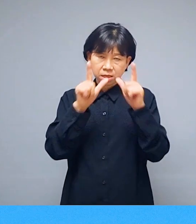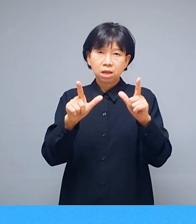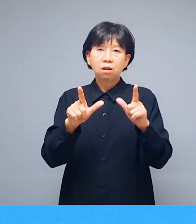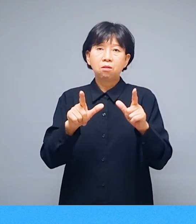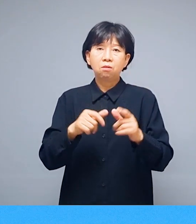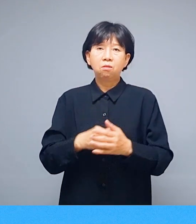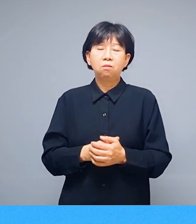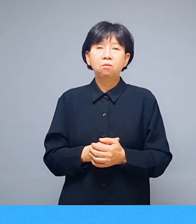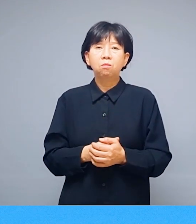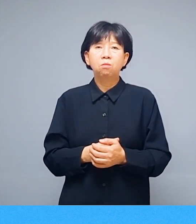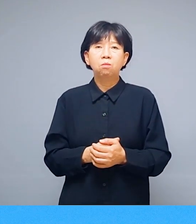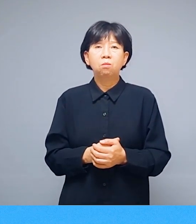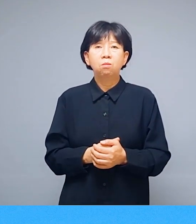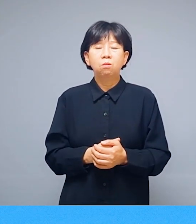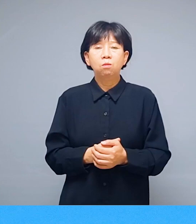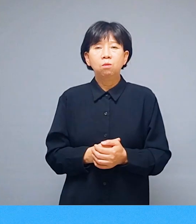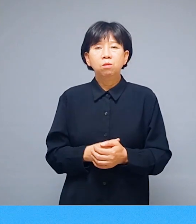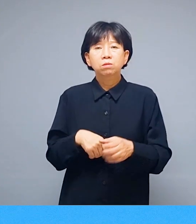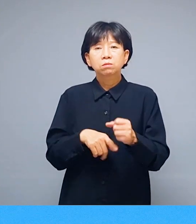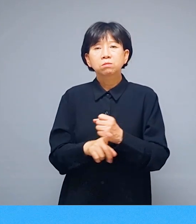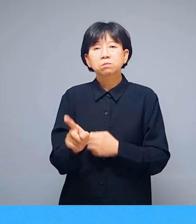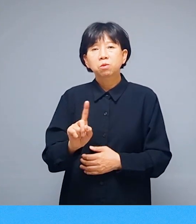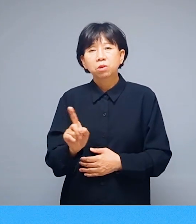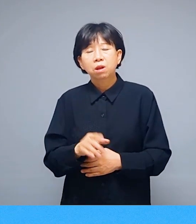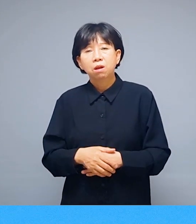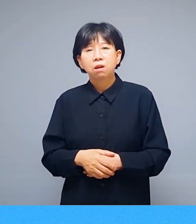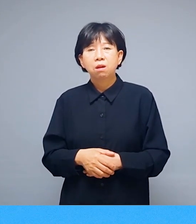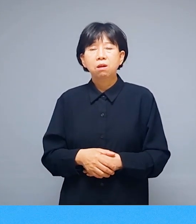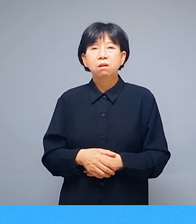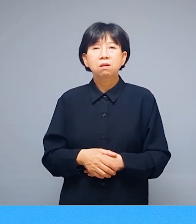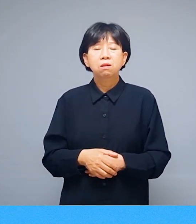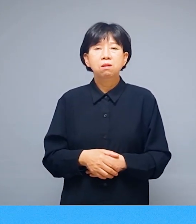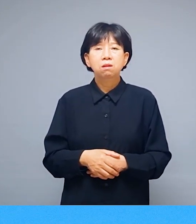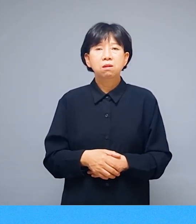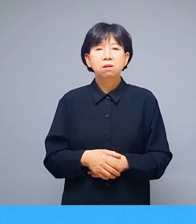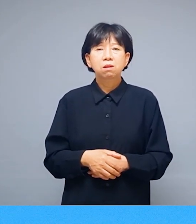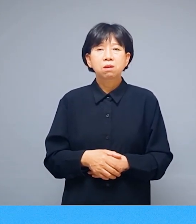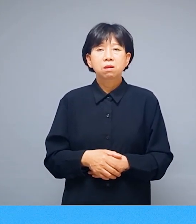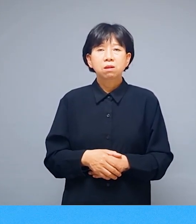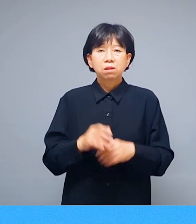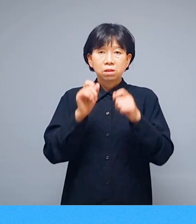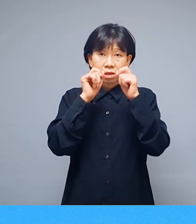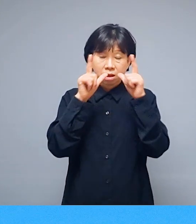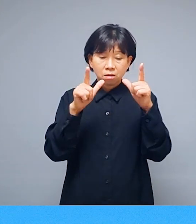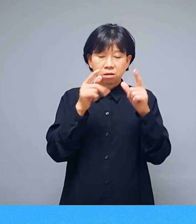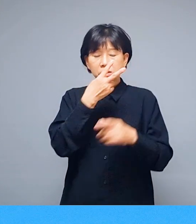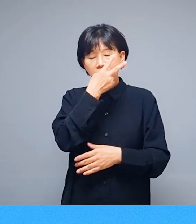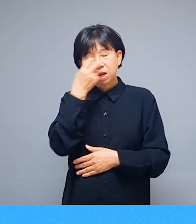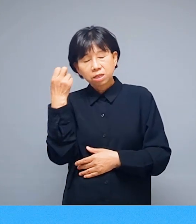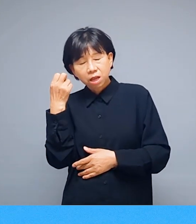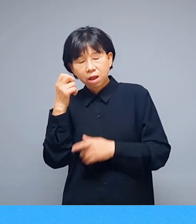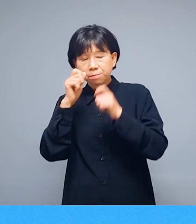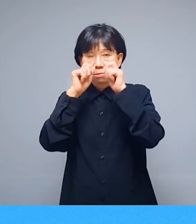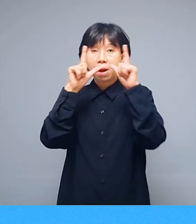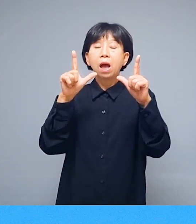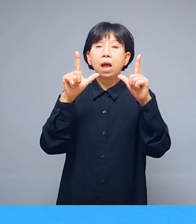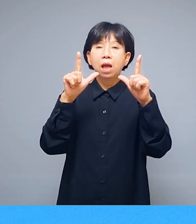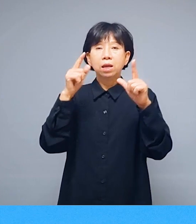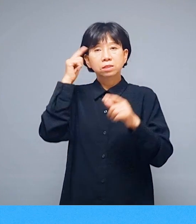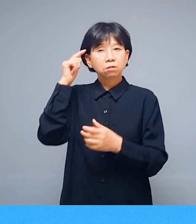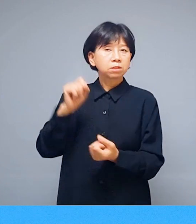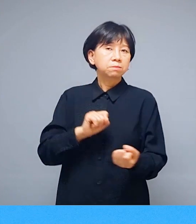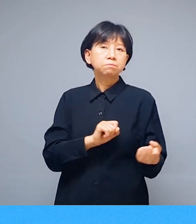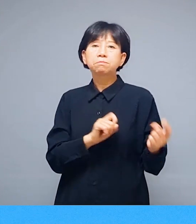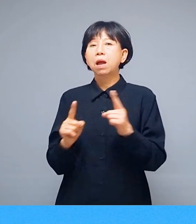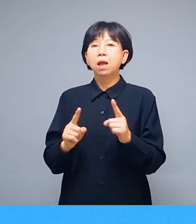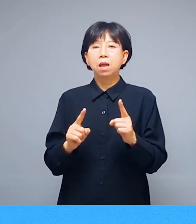일깨어. 무슨 말일까 좀 찾아봤어요. 그랬더니 여기서 일깨어는 잠에서 벌떡 일어나 정신을